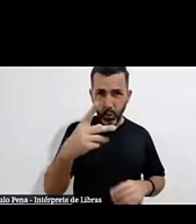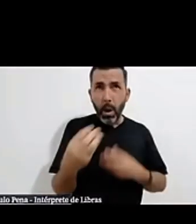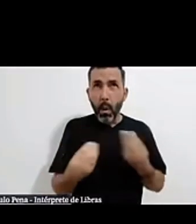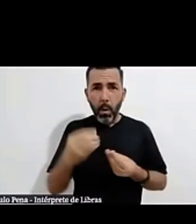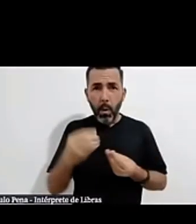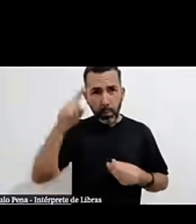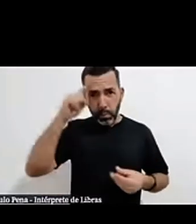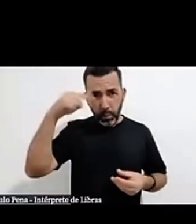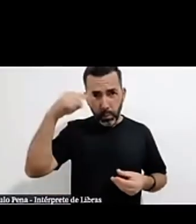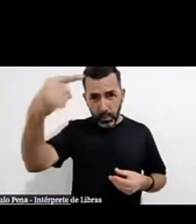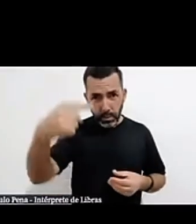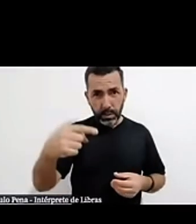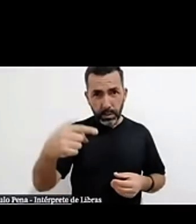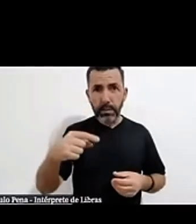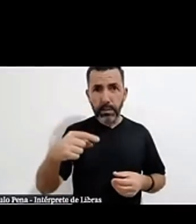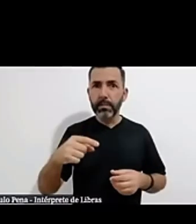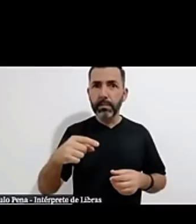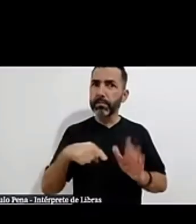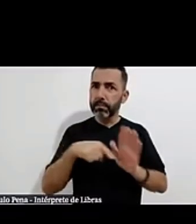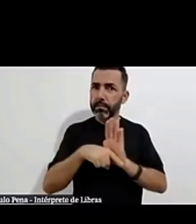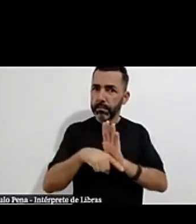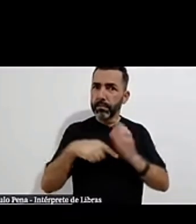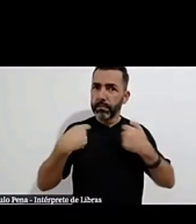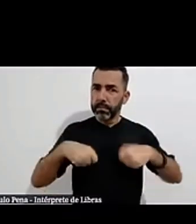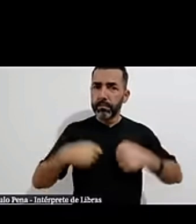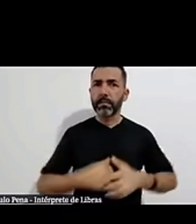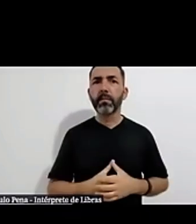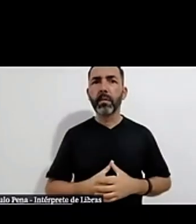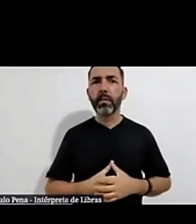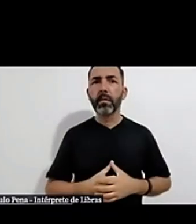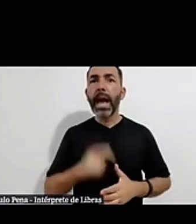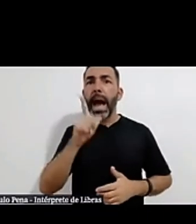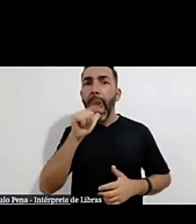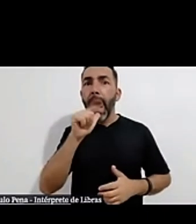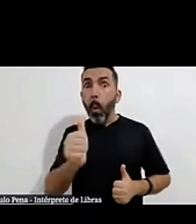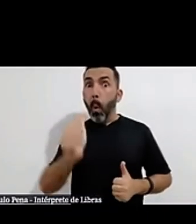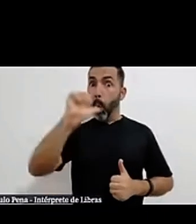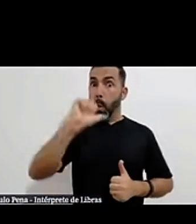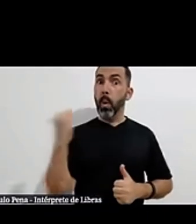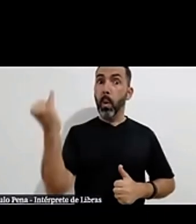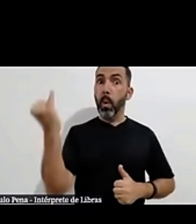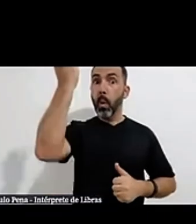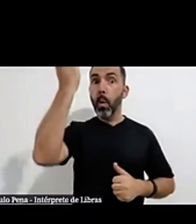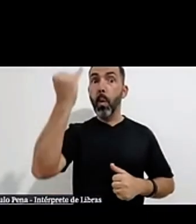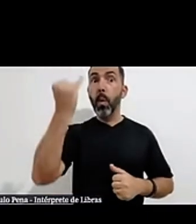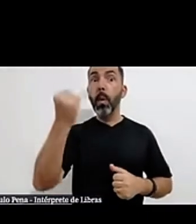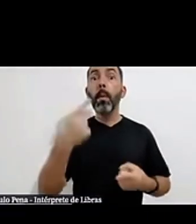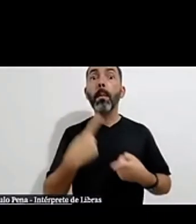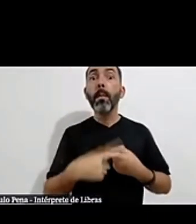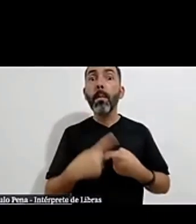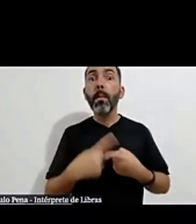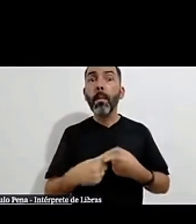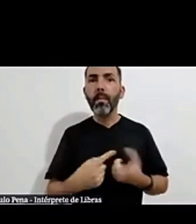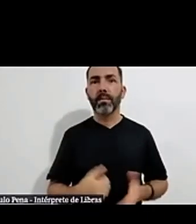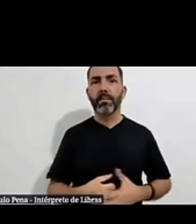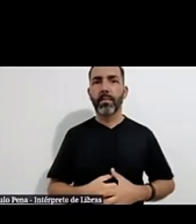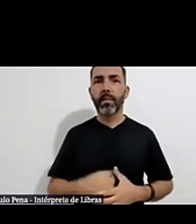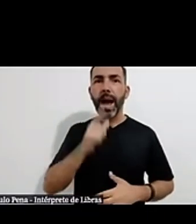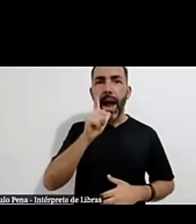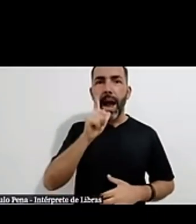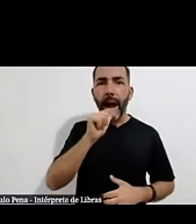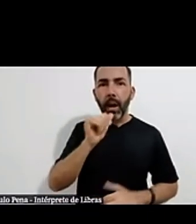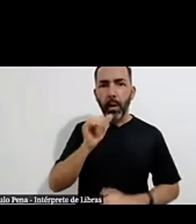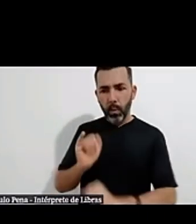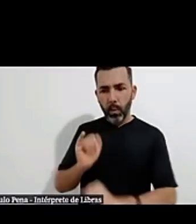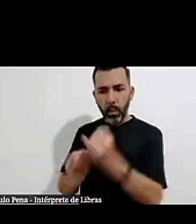sentido. Qual é a importância da hidratação e do uso da água tratada magneticamente?